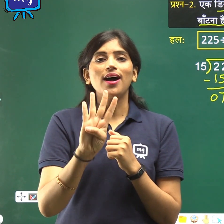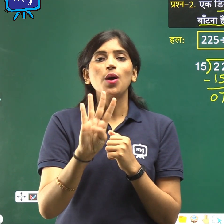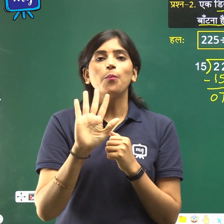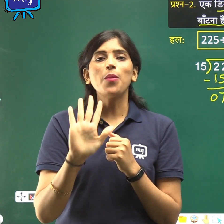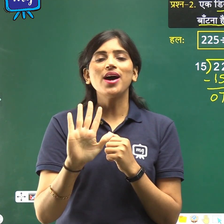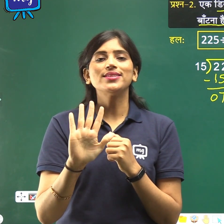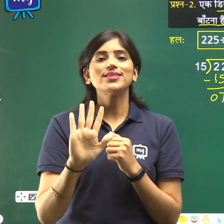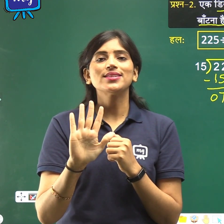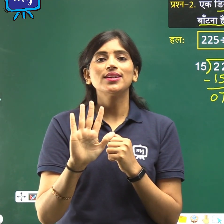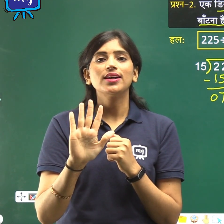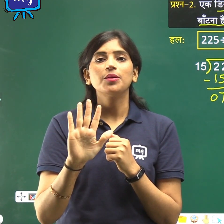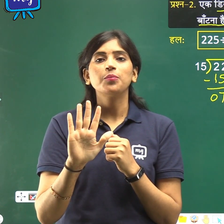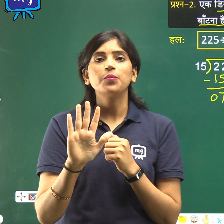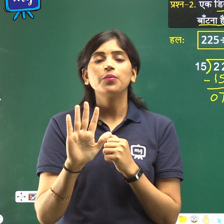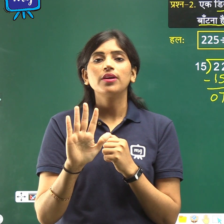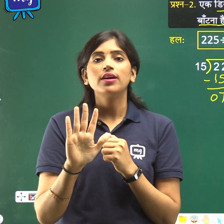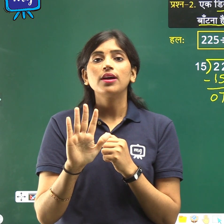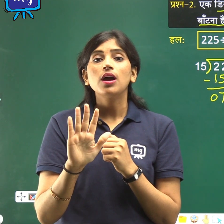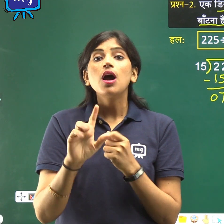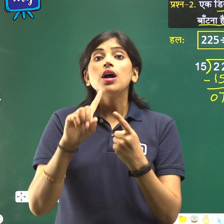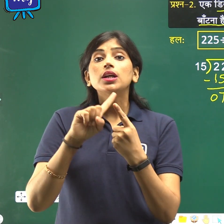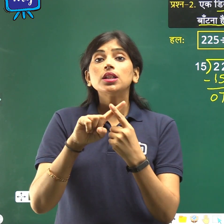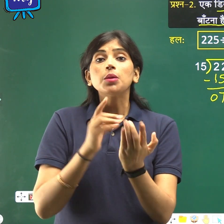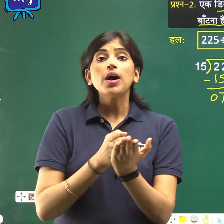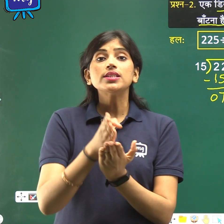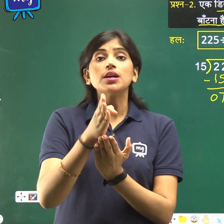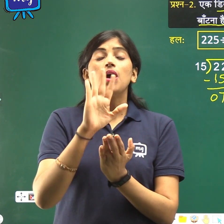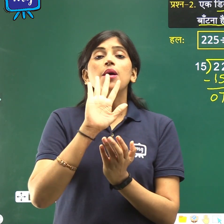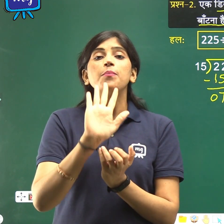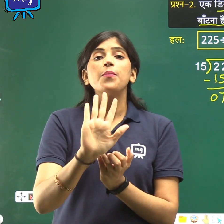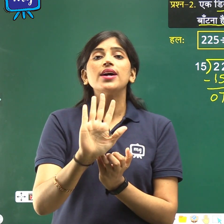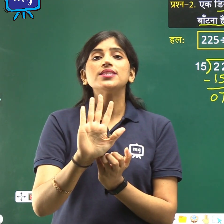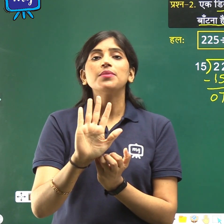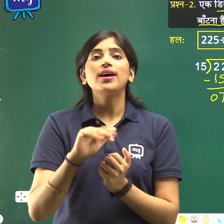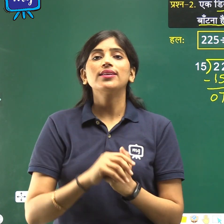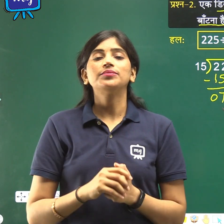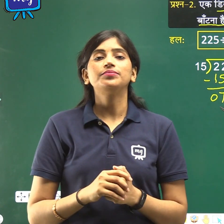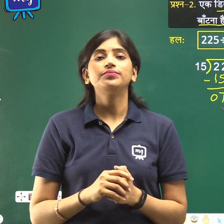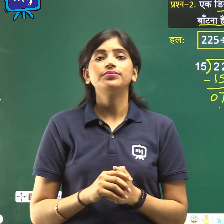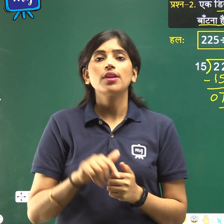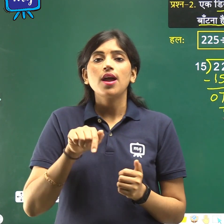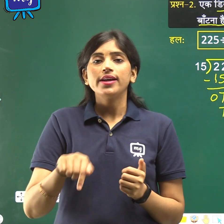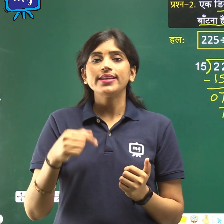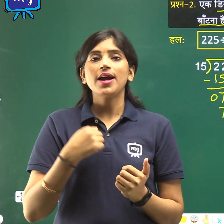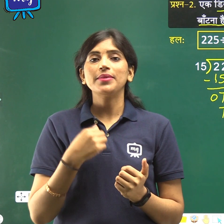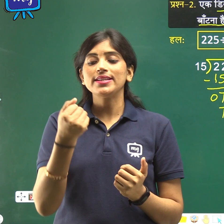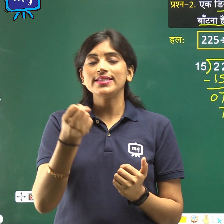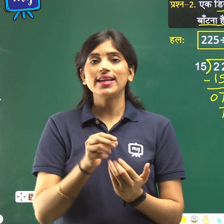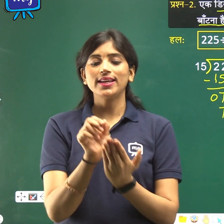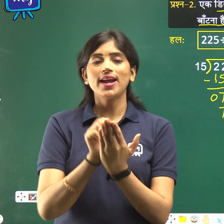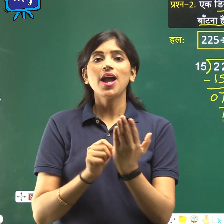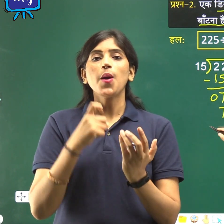4 5। कितनी बार जाएगा? 5 बार। तो यहाँ हमने संख्या